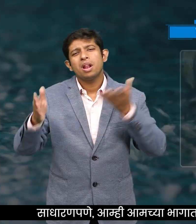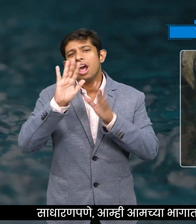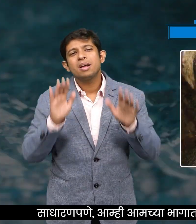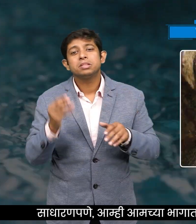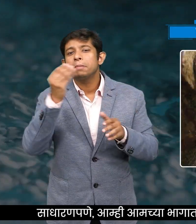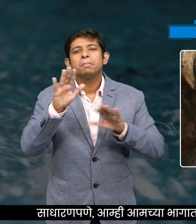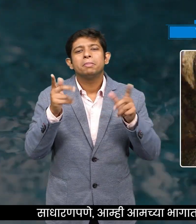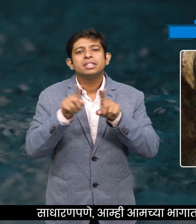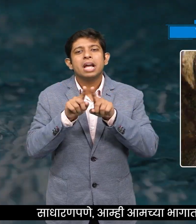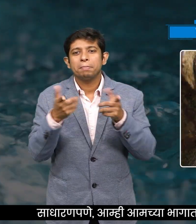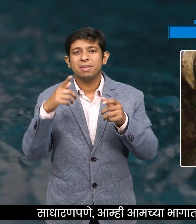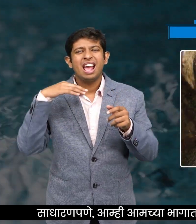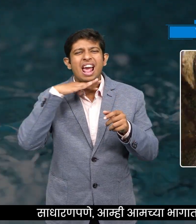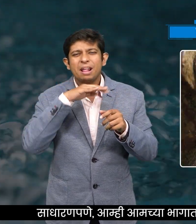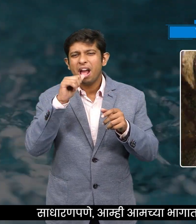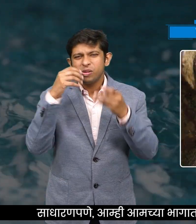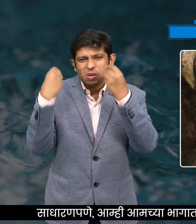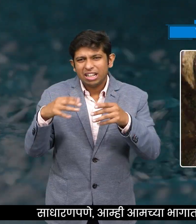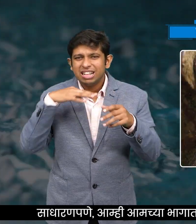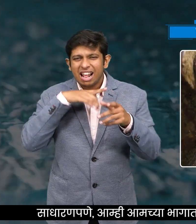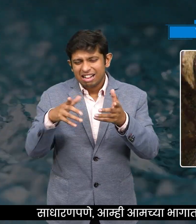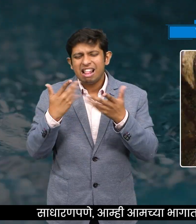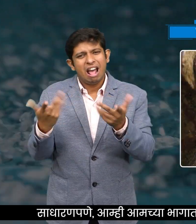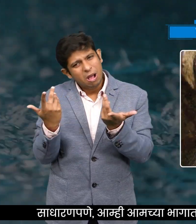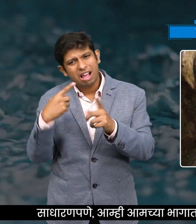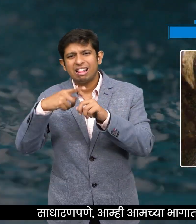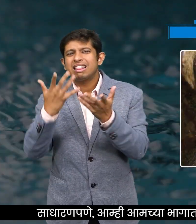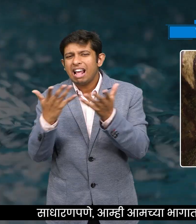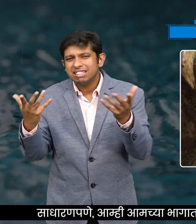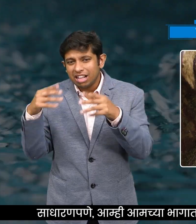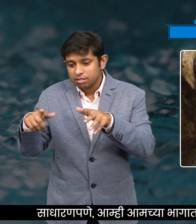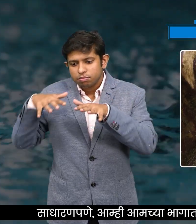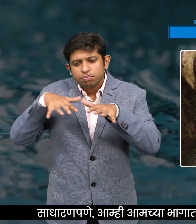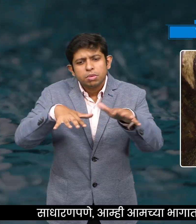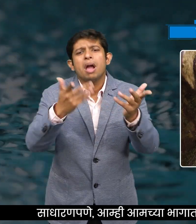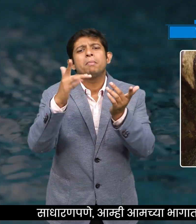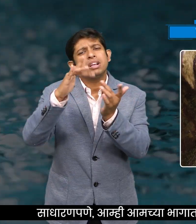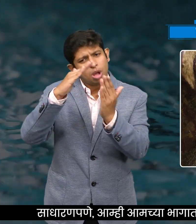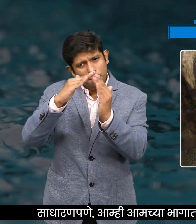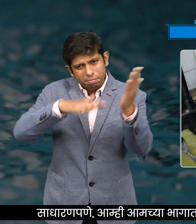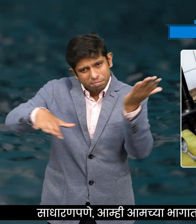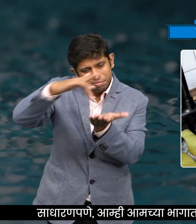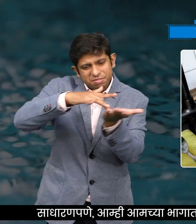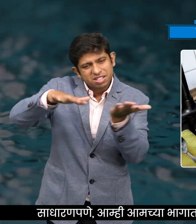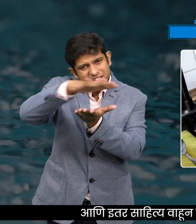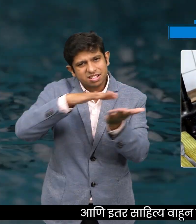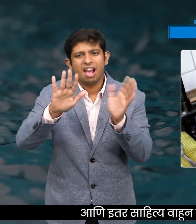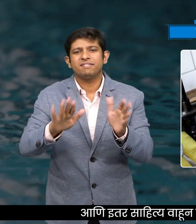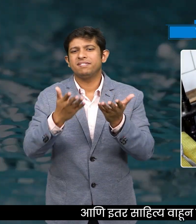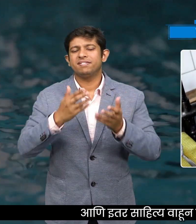साधारणपणे आम्ही आमच्या भागात घरगुती कामांमुळे बाहेर पडणारे सांडपाणी आणि इतर